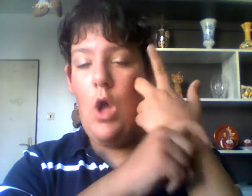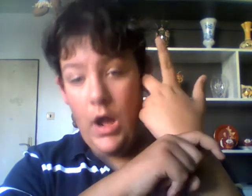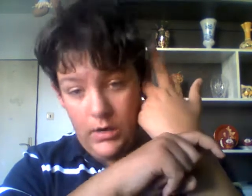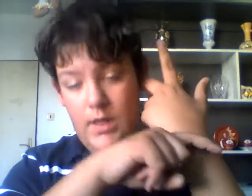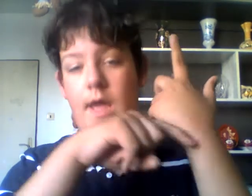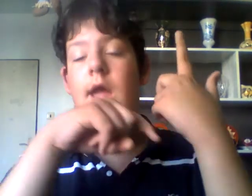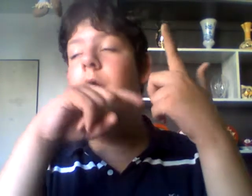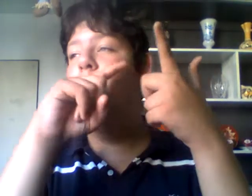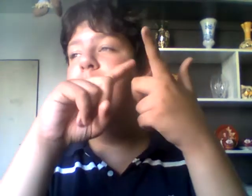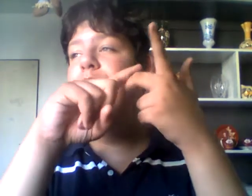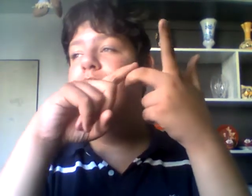Do Anglie,